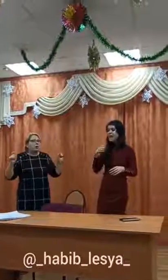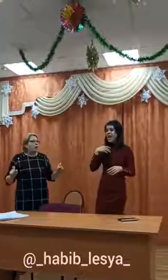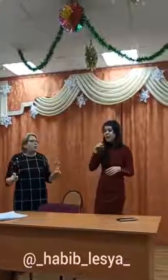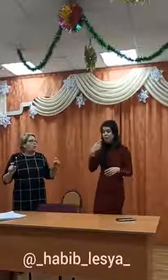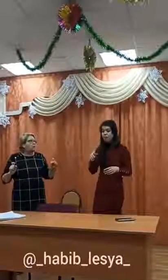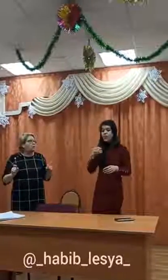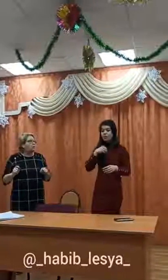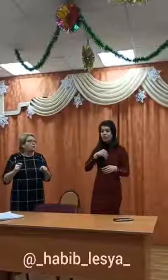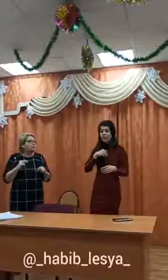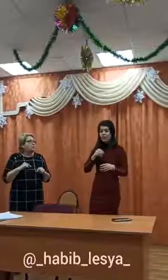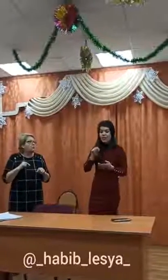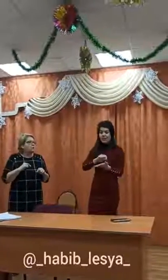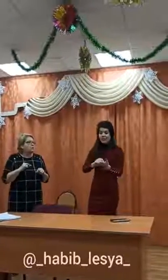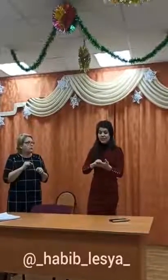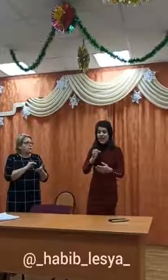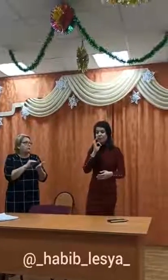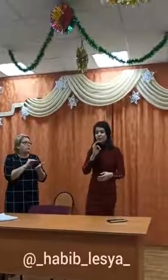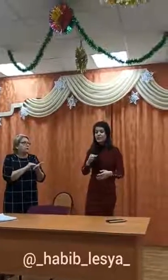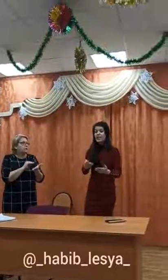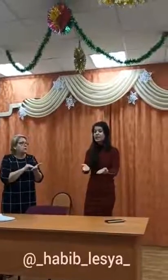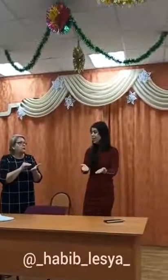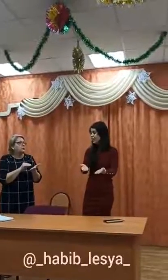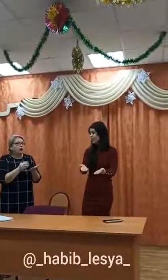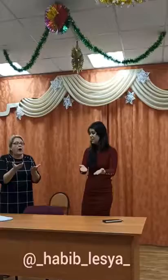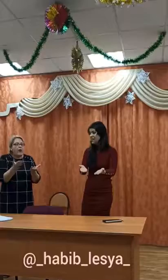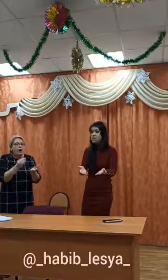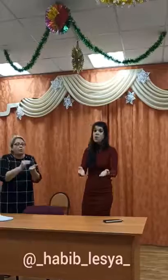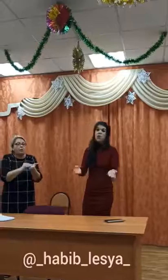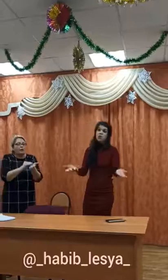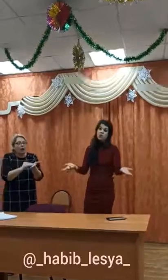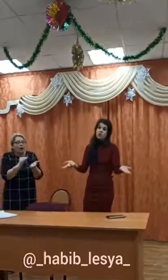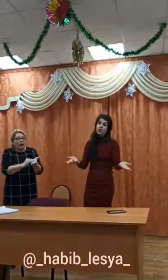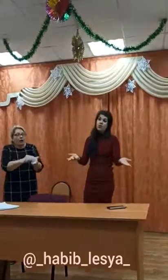Я говорю, куда вот запись обещал где?